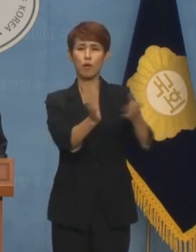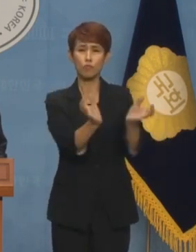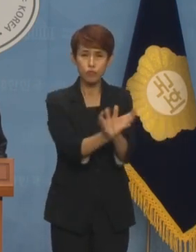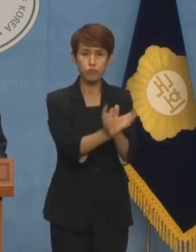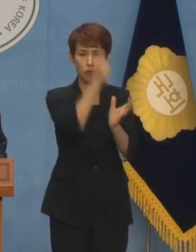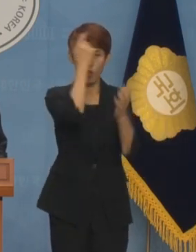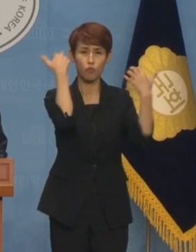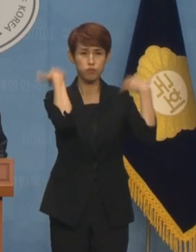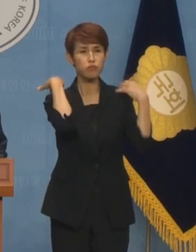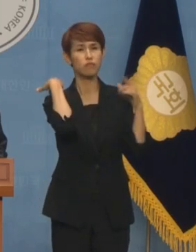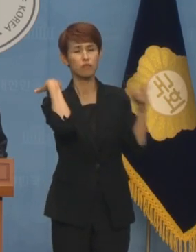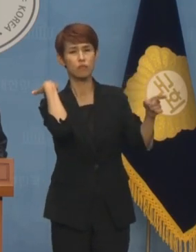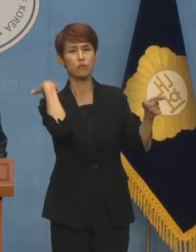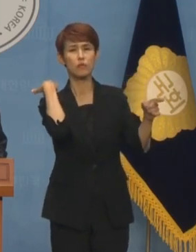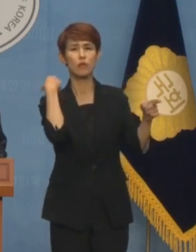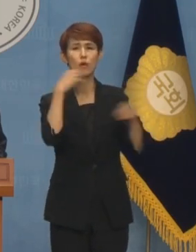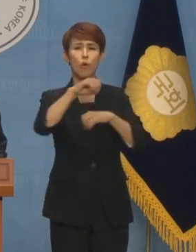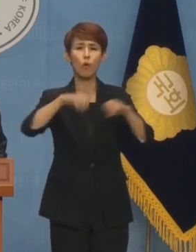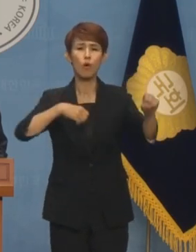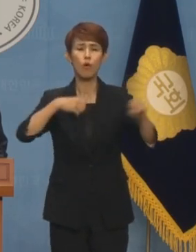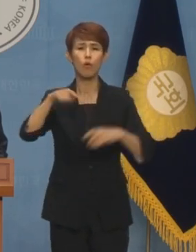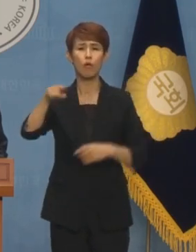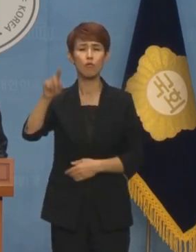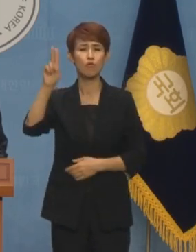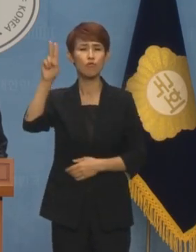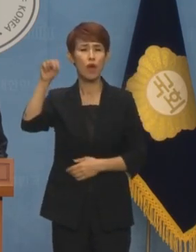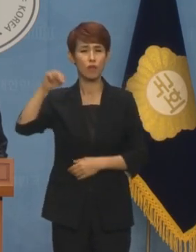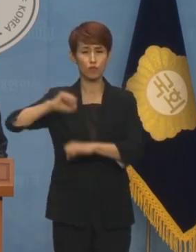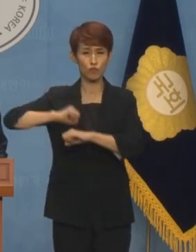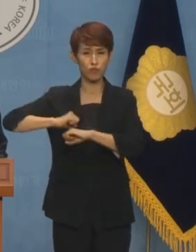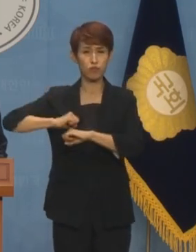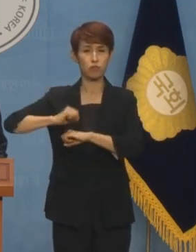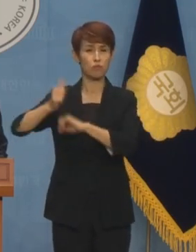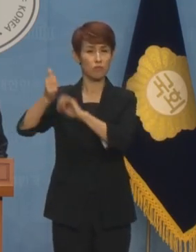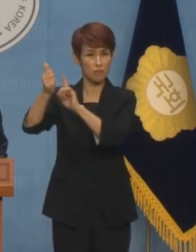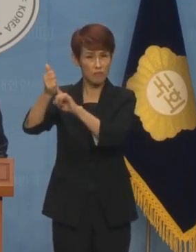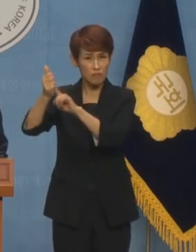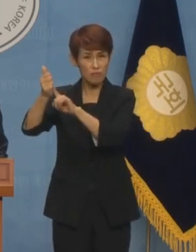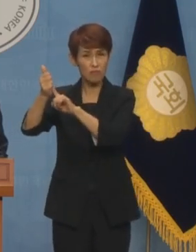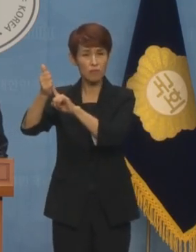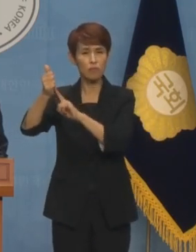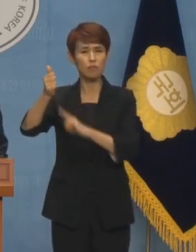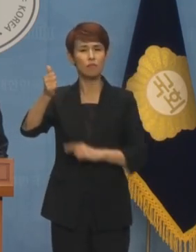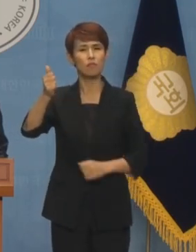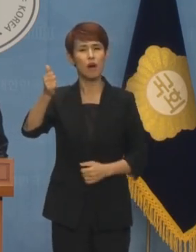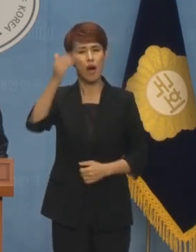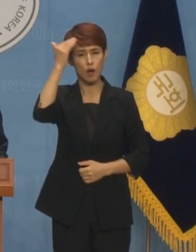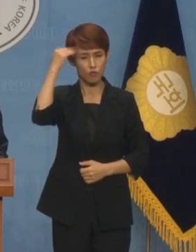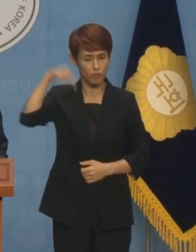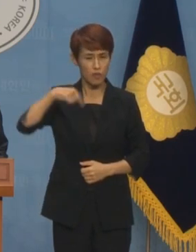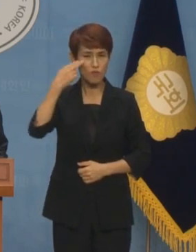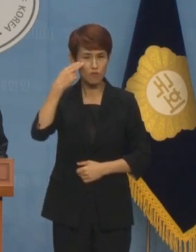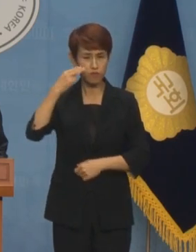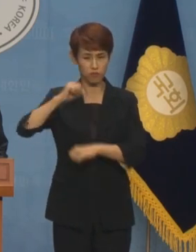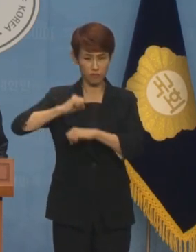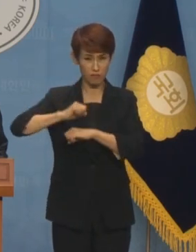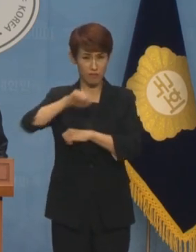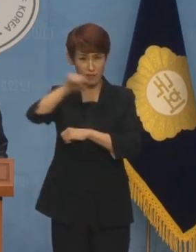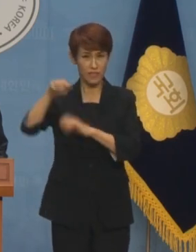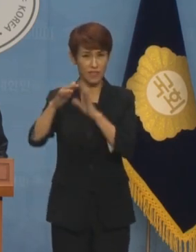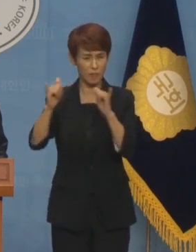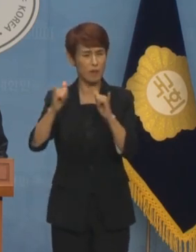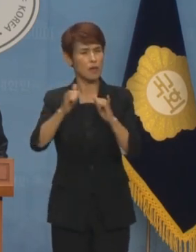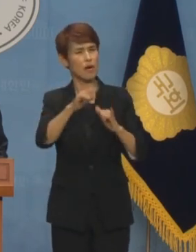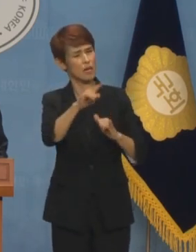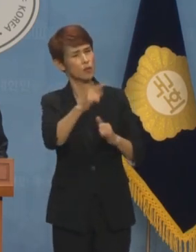정부에 대해 오히려 유엔군 사령관, 나아가 주한미 대사까지 자제를 요구하는,